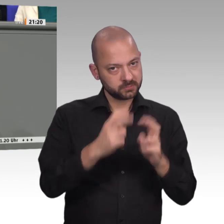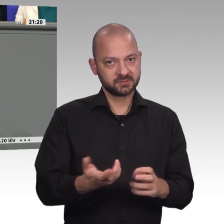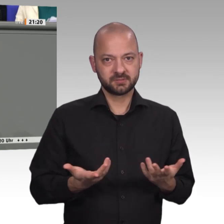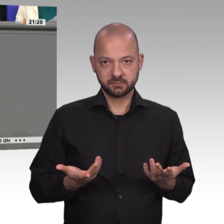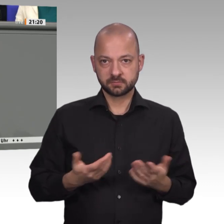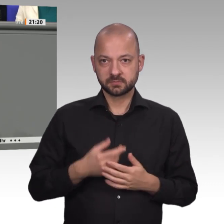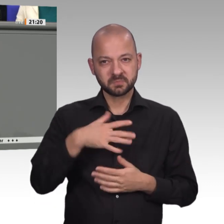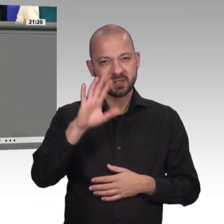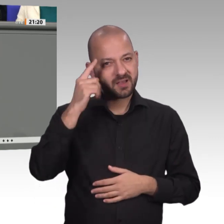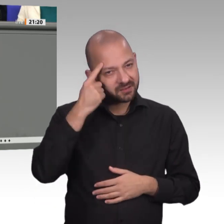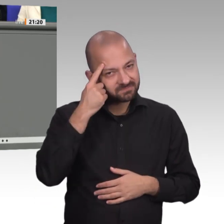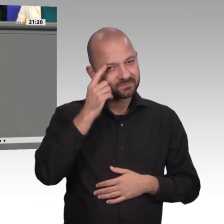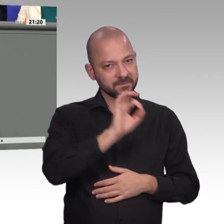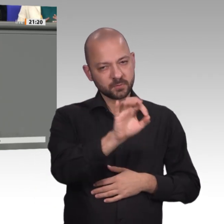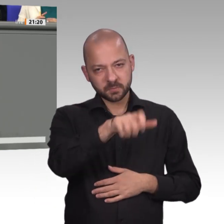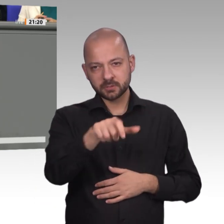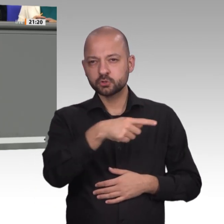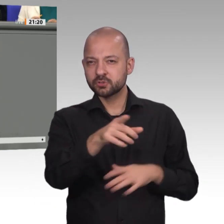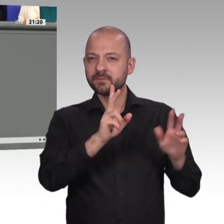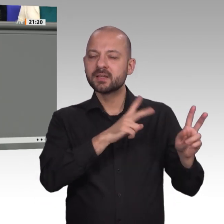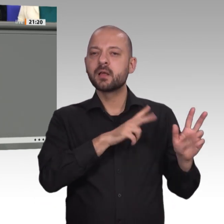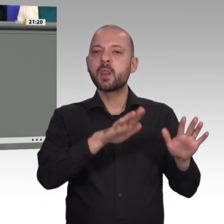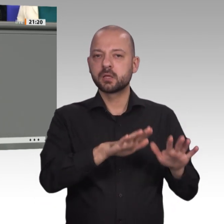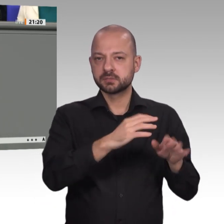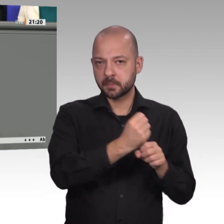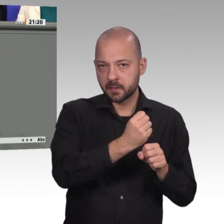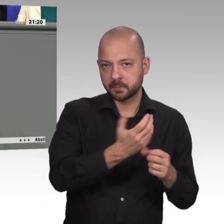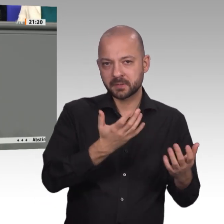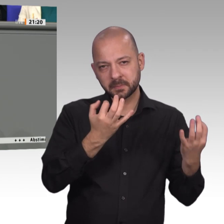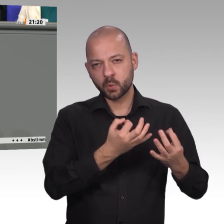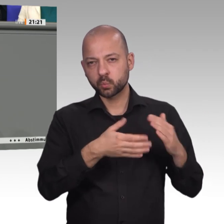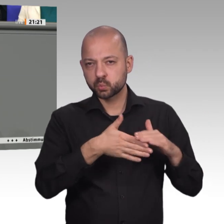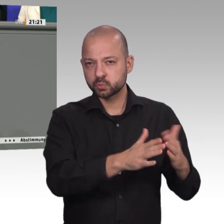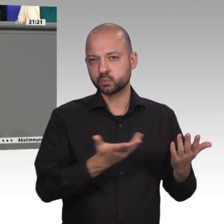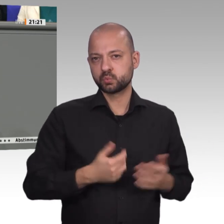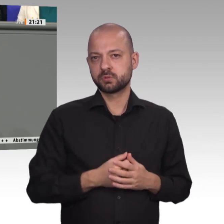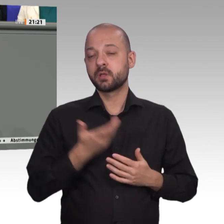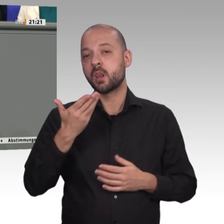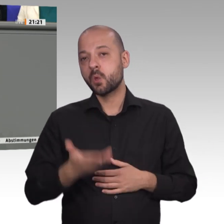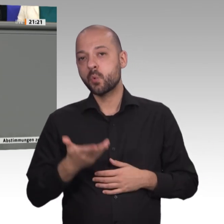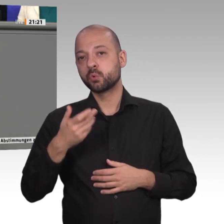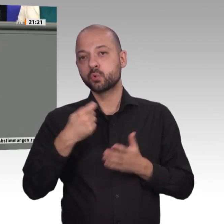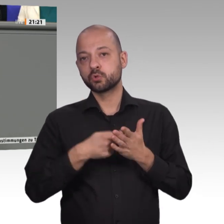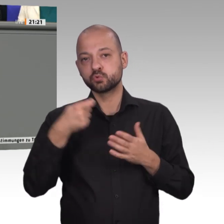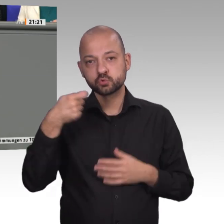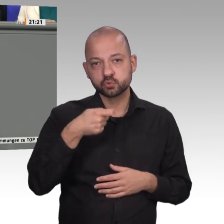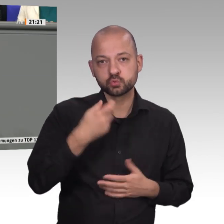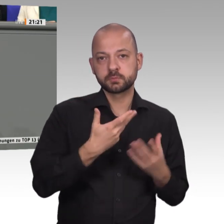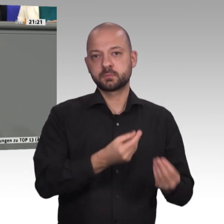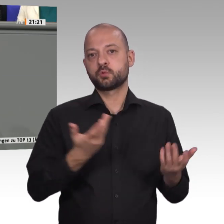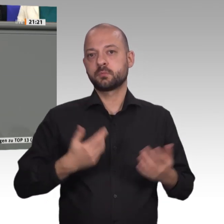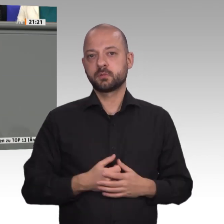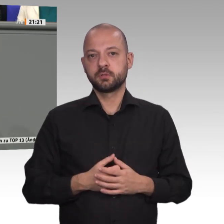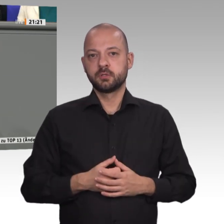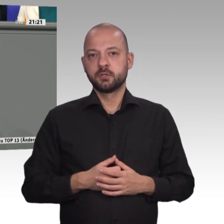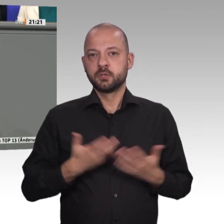das auch perfekt umsetzen. Aber die Bundesregierung hat es leider so geregelt, dass wir heute in der Situation sind, dass es faktisch nicht mehr